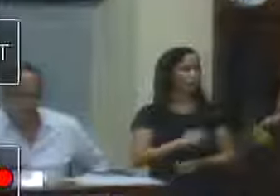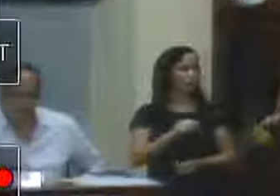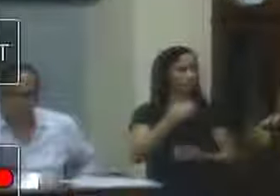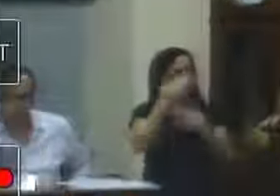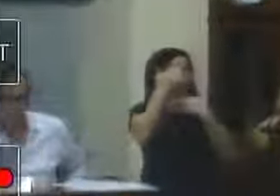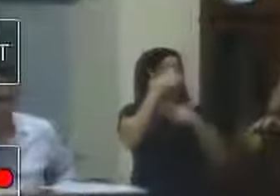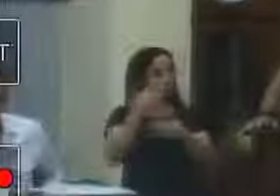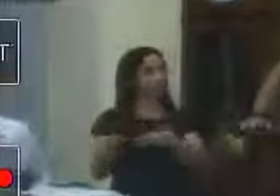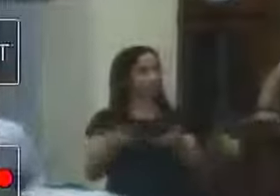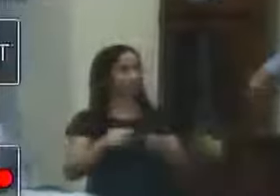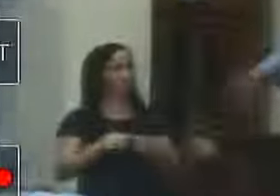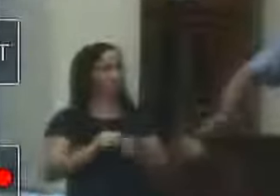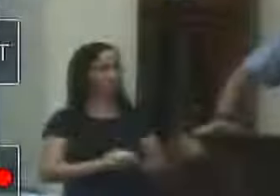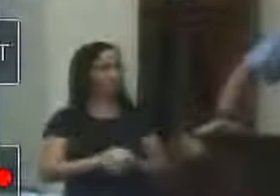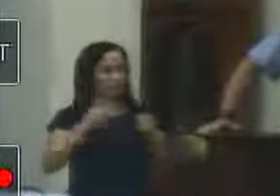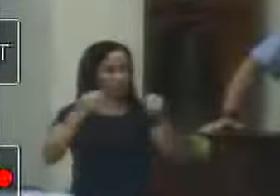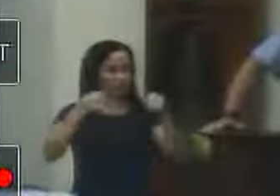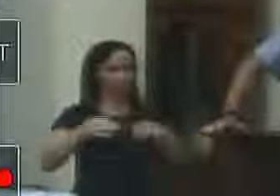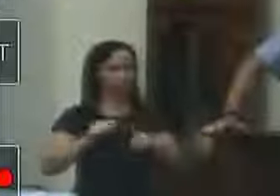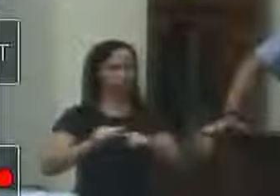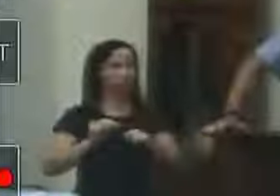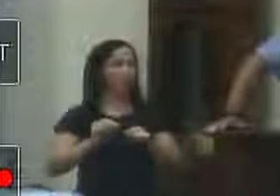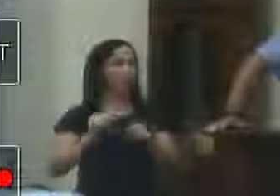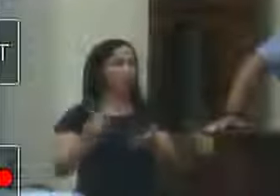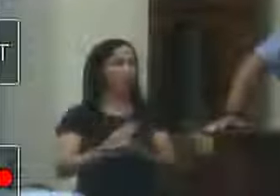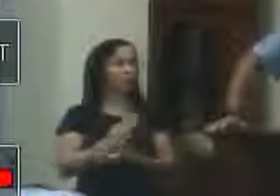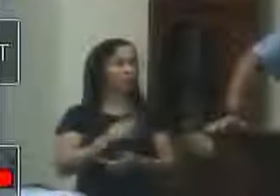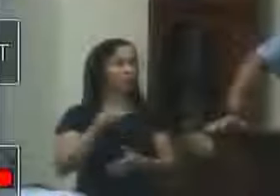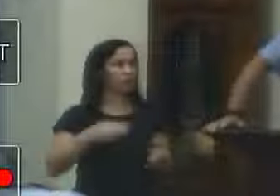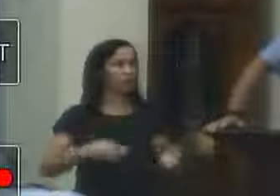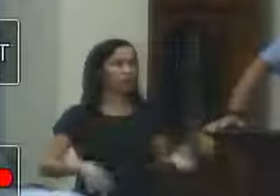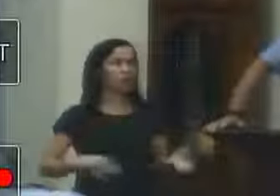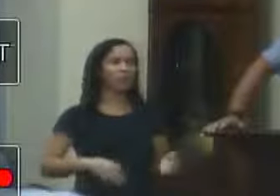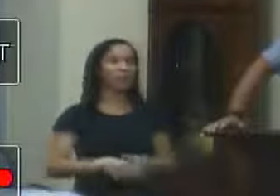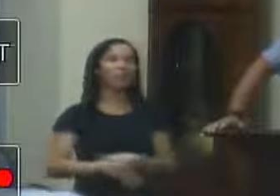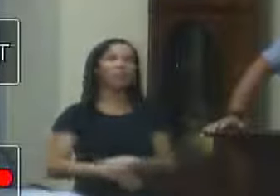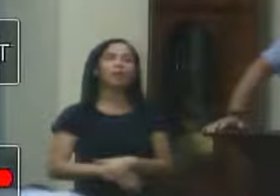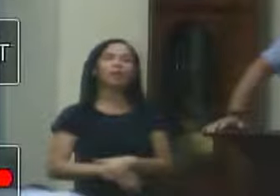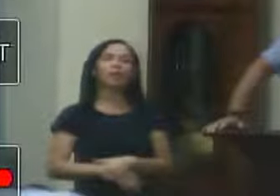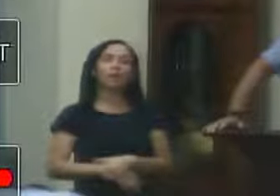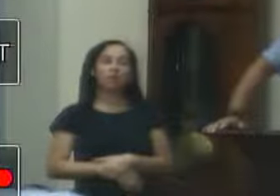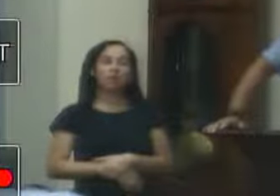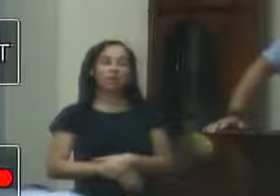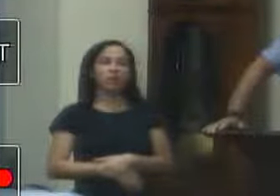Obrigado pelo convite para a gente tentar explicar o que aconteceu com o conservatório.